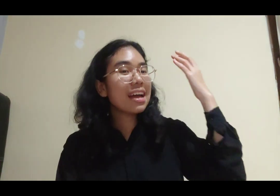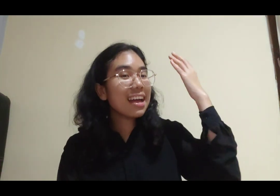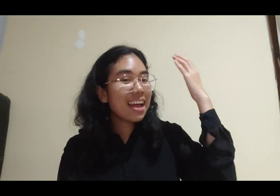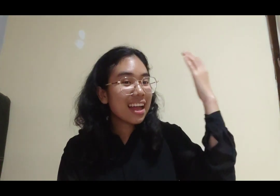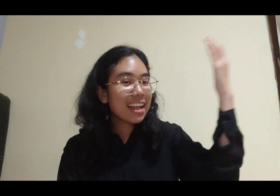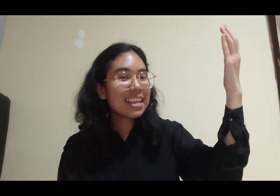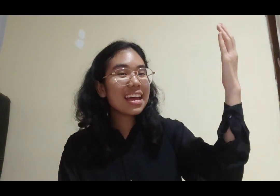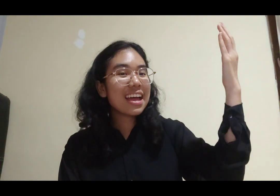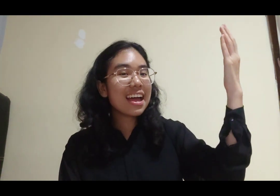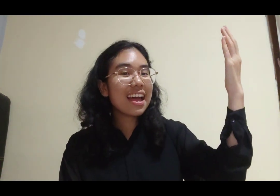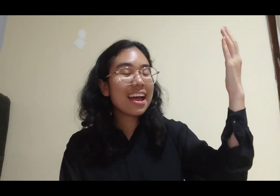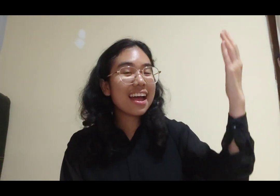namanya.